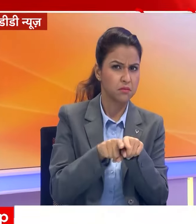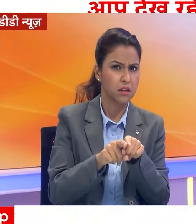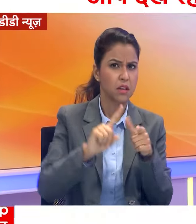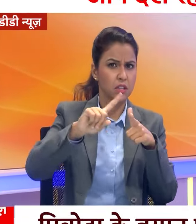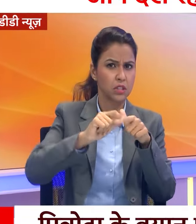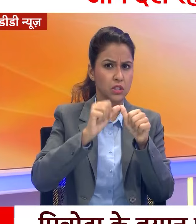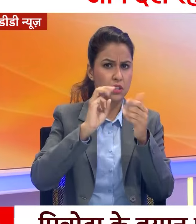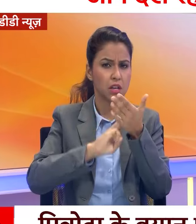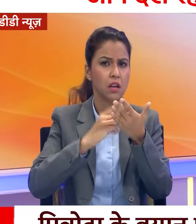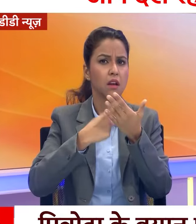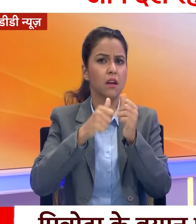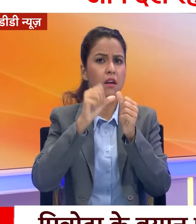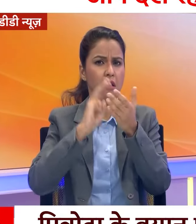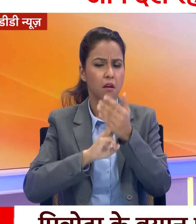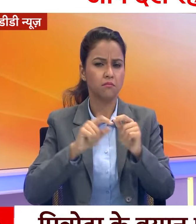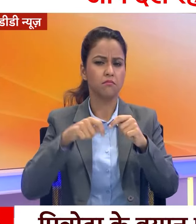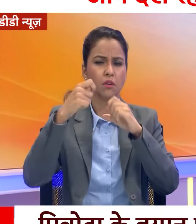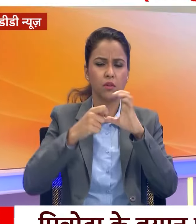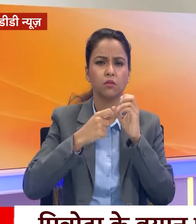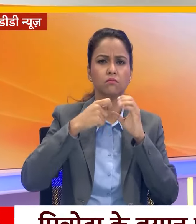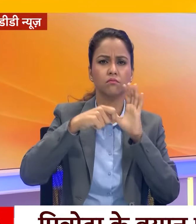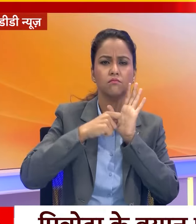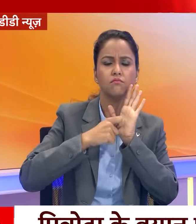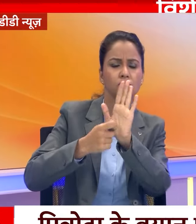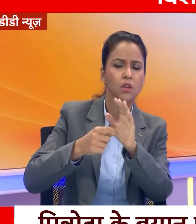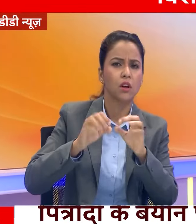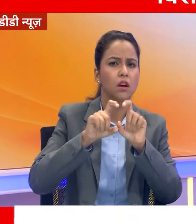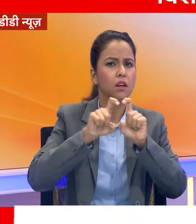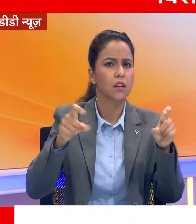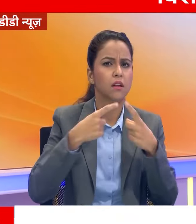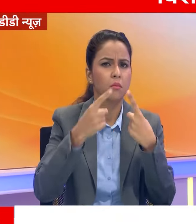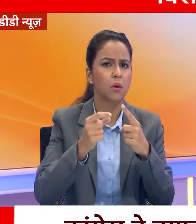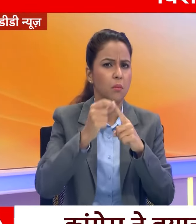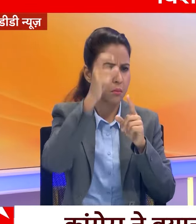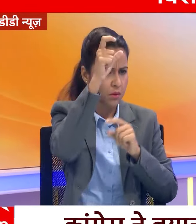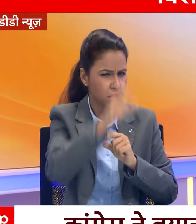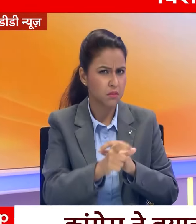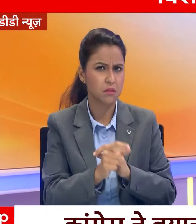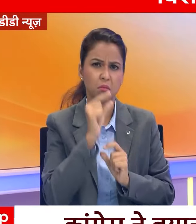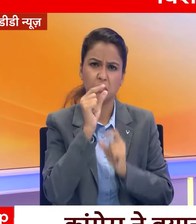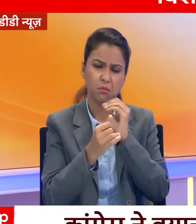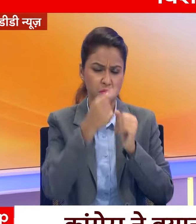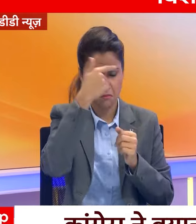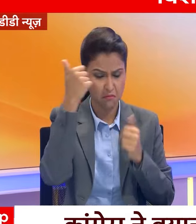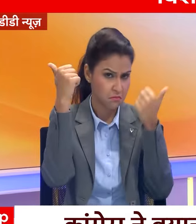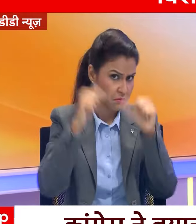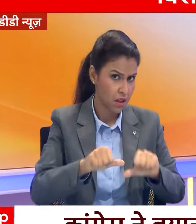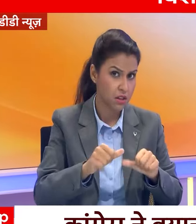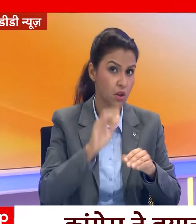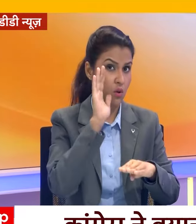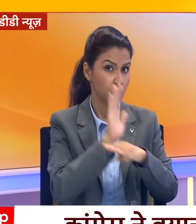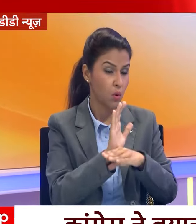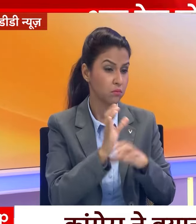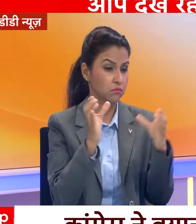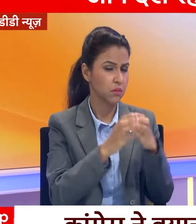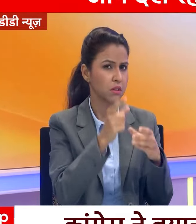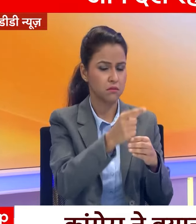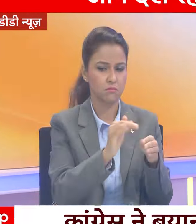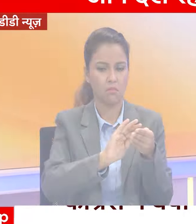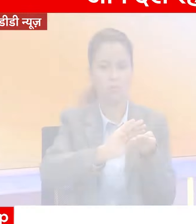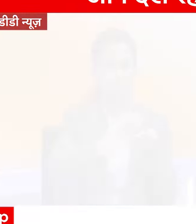जयराम रमेश ने एक वीडियो संदेश के जरिए सफाई दी है कि पित्रोदा का बयान दुर्भाग्यपूर्ण है और कांग्रेस पार्टी इस बयान से